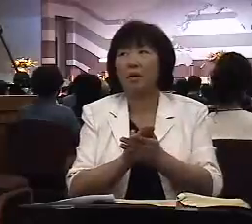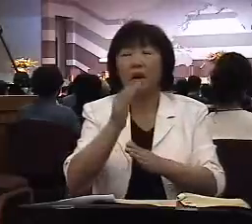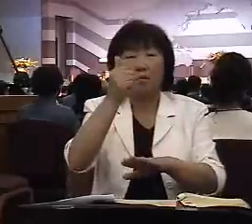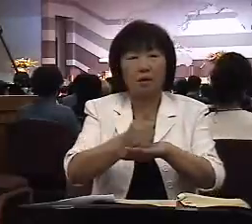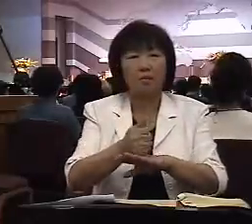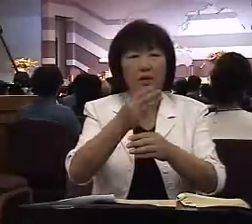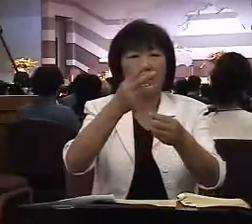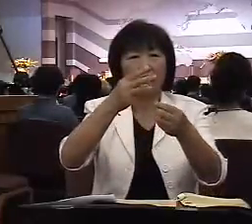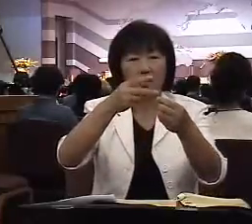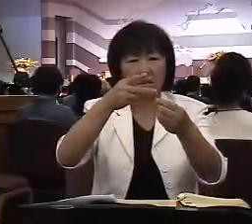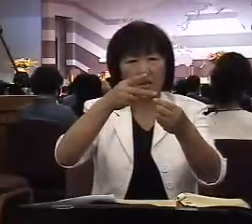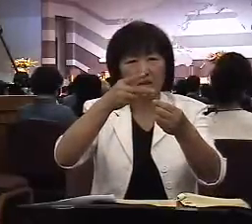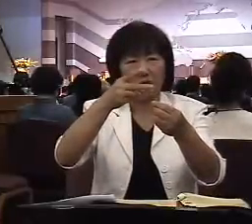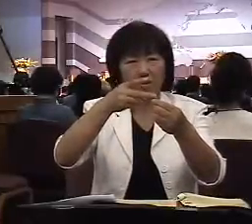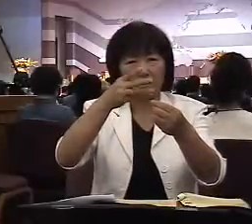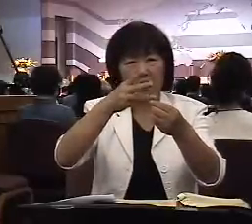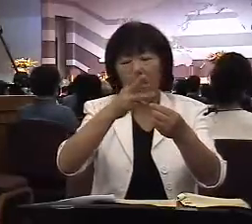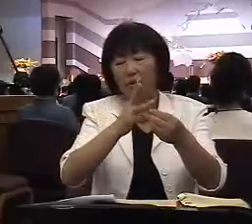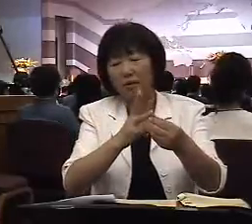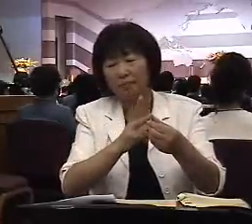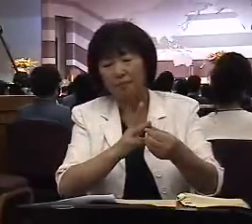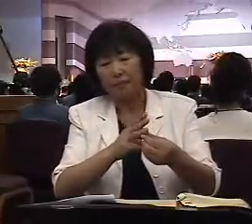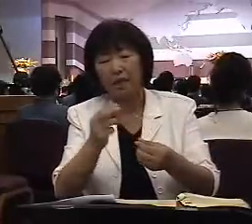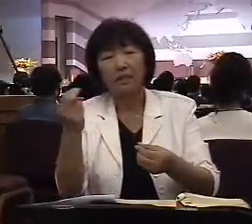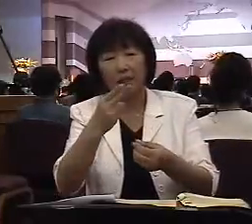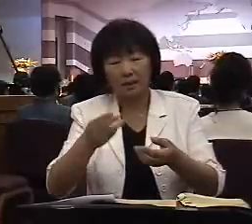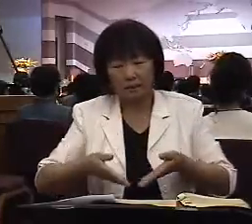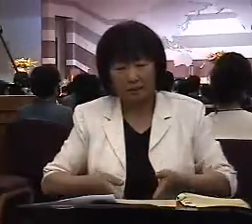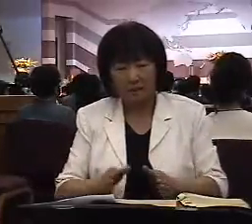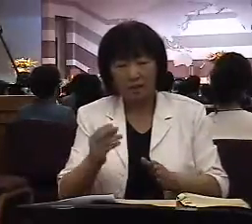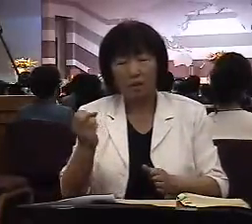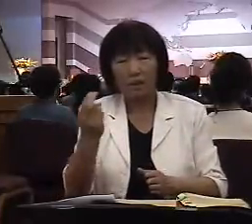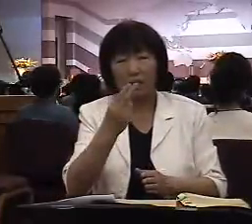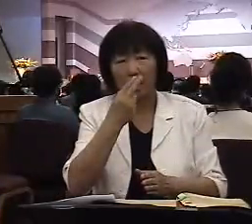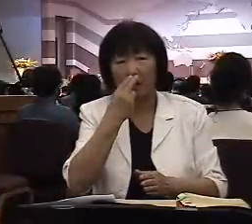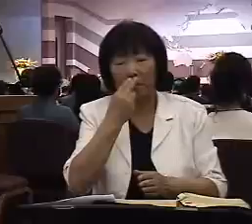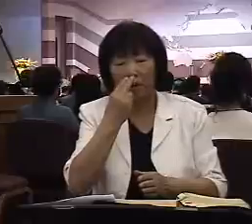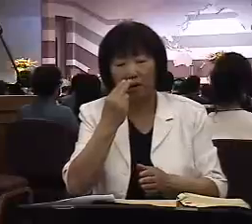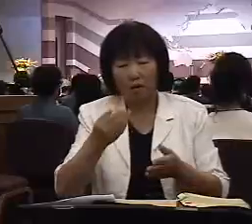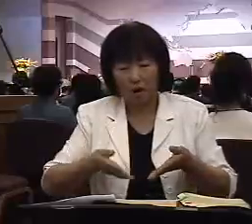마지막 세 번째는 재생산의 이슈입니다. 또 다른 생명을 낳고 있는,